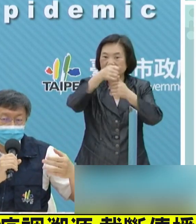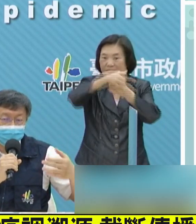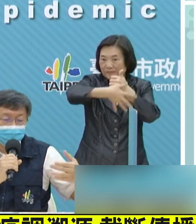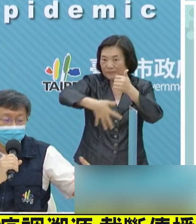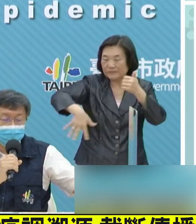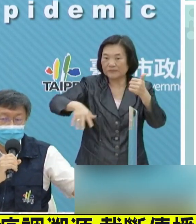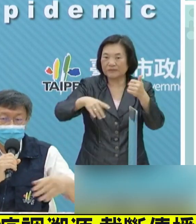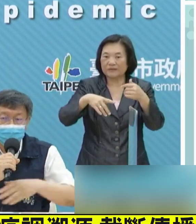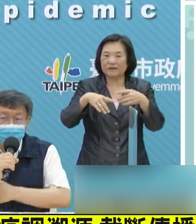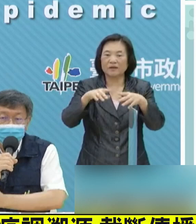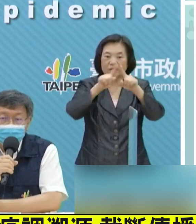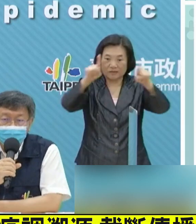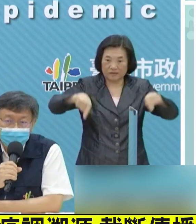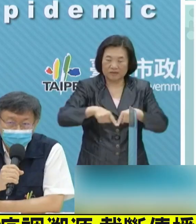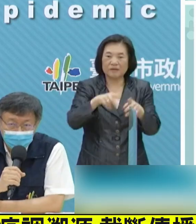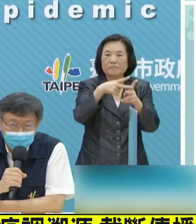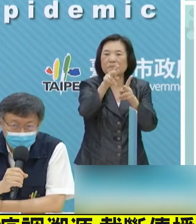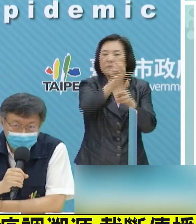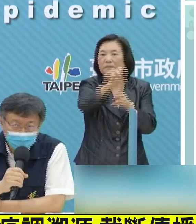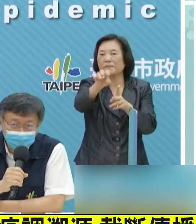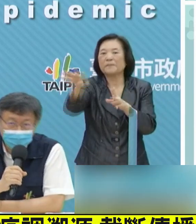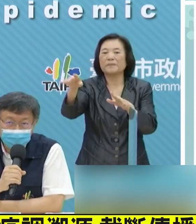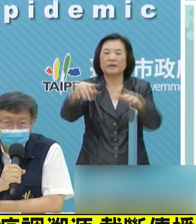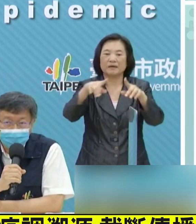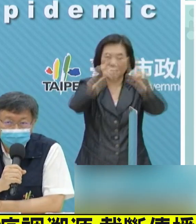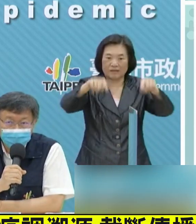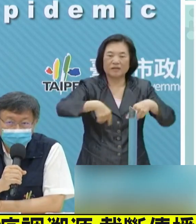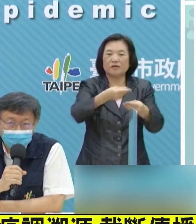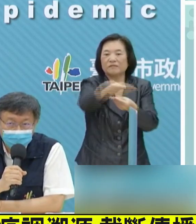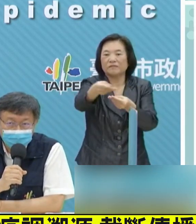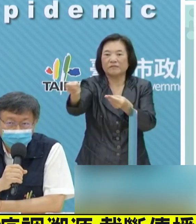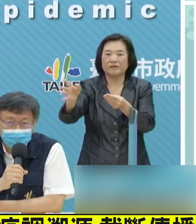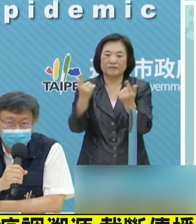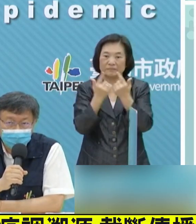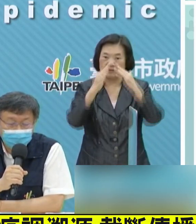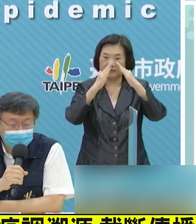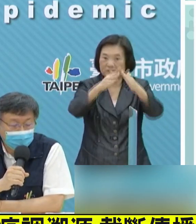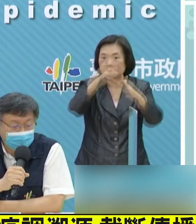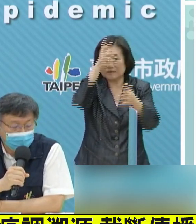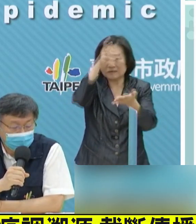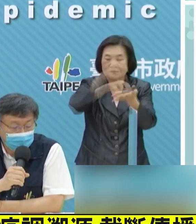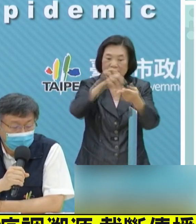这个疫苗没有到，你知道哈，三级管制要一直撑下去，也是一个很大的问题。